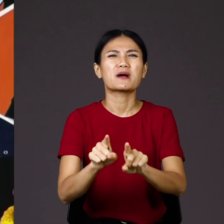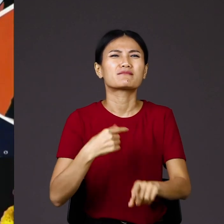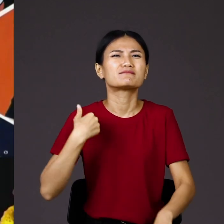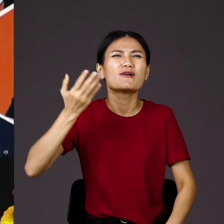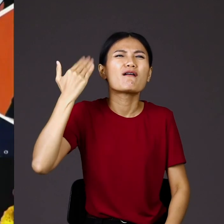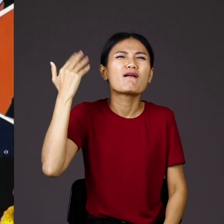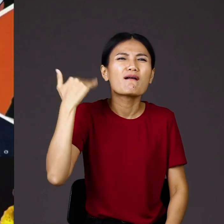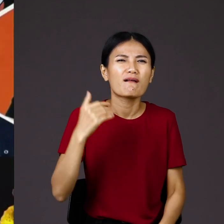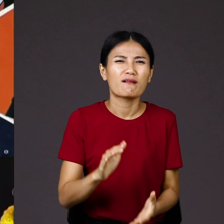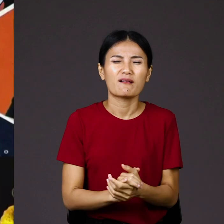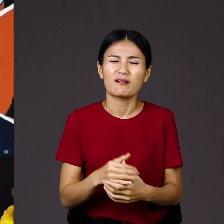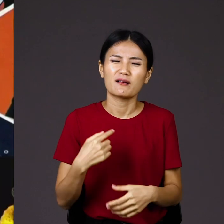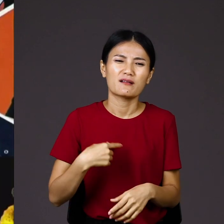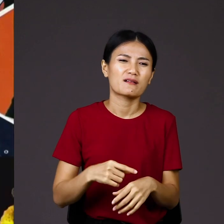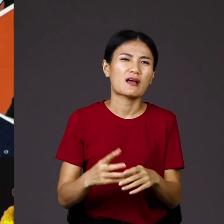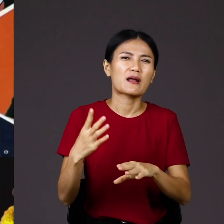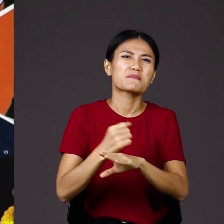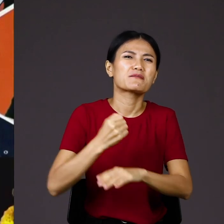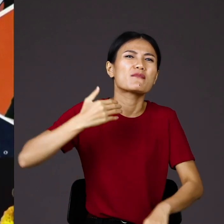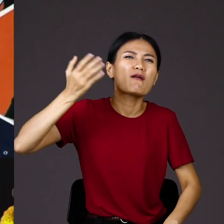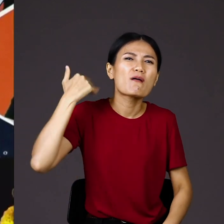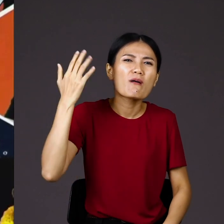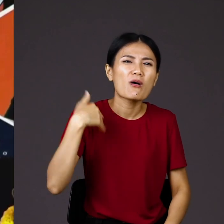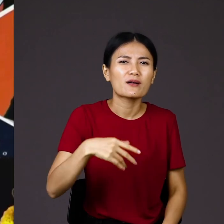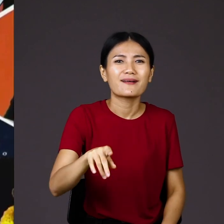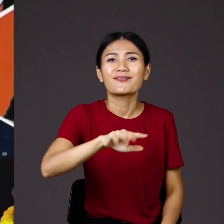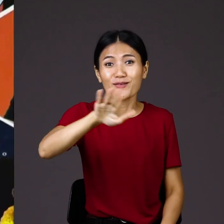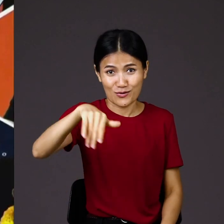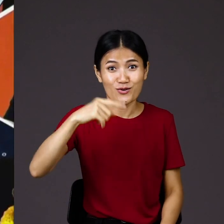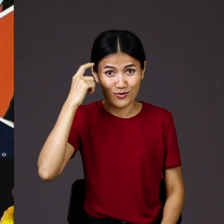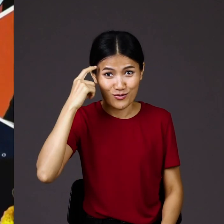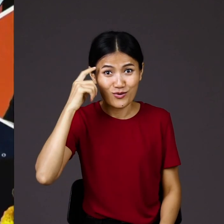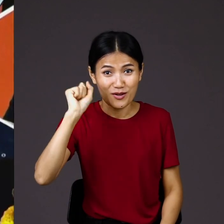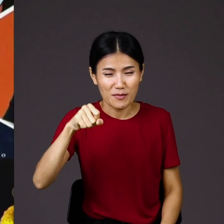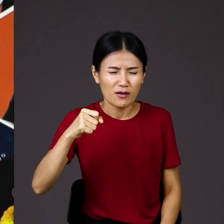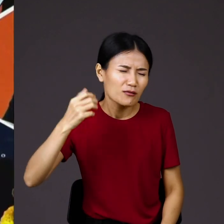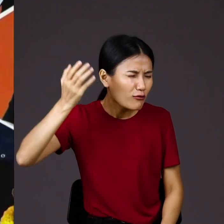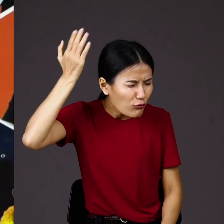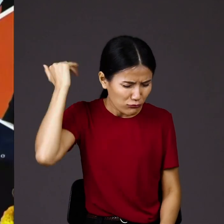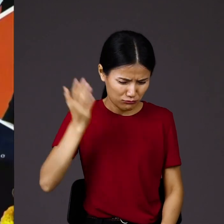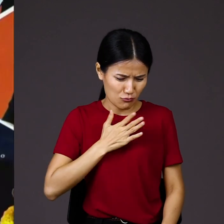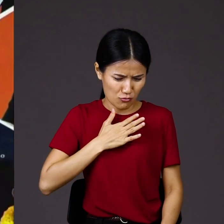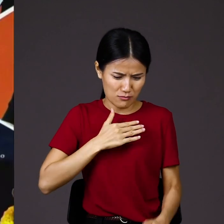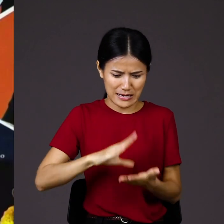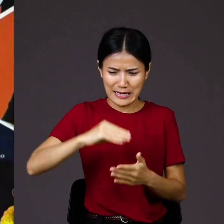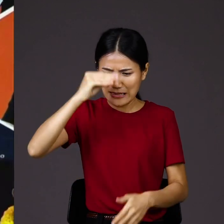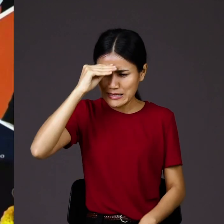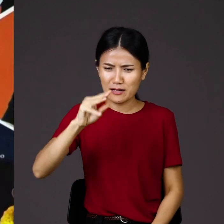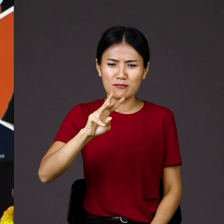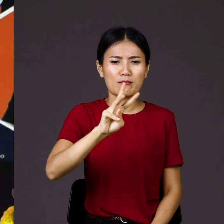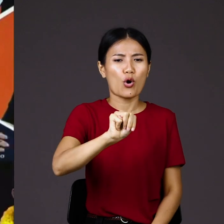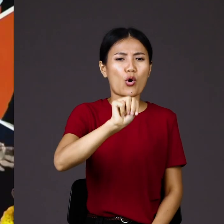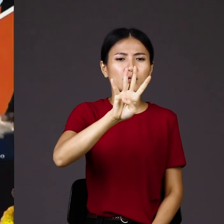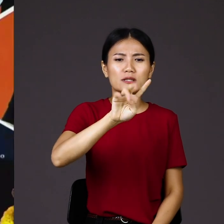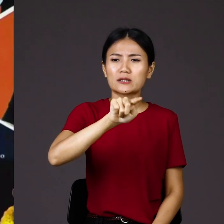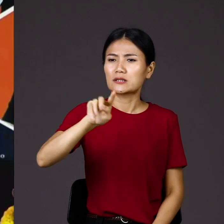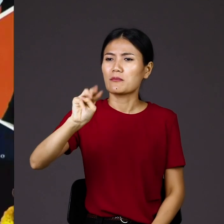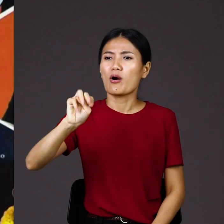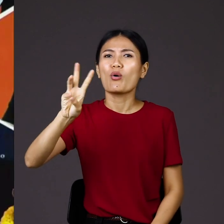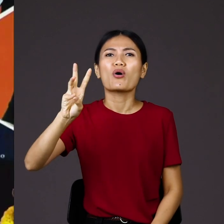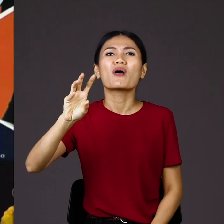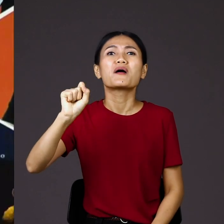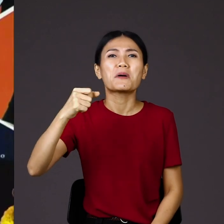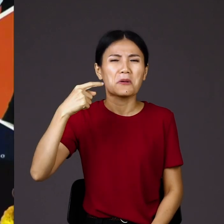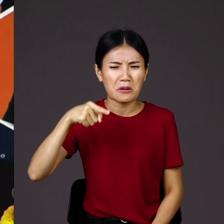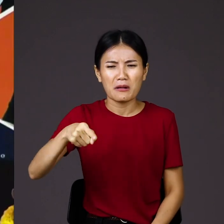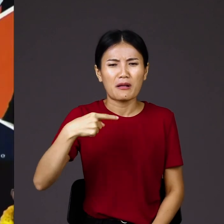การเมืองแบบเดิมๆแบบท้องถิ่นแบบเดิมๆที่เรามักจะได้ยินได้ฟังกันมาตั้งแต่สมัยผมเรียนมัธยม